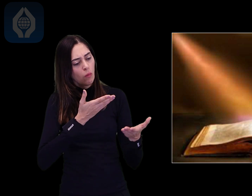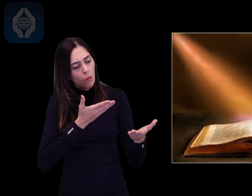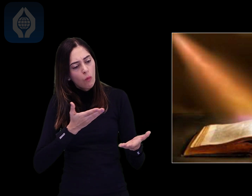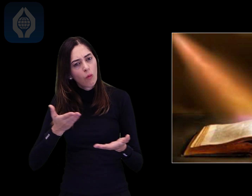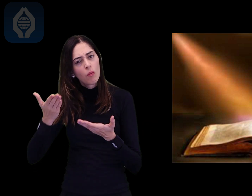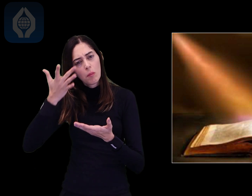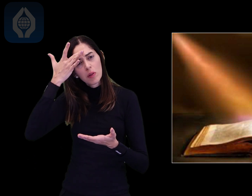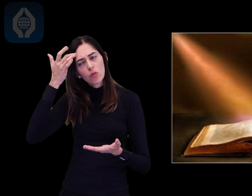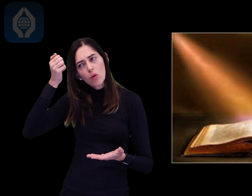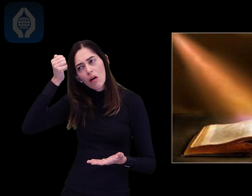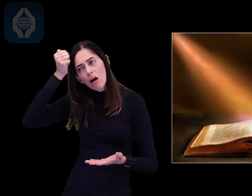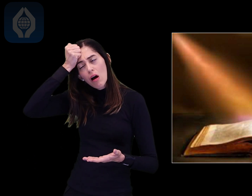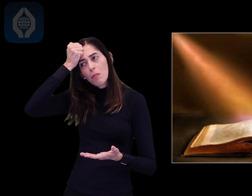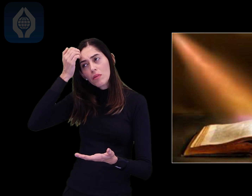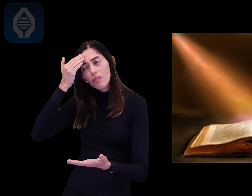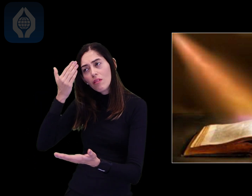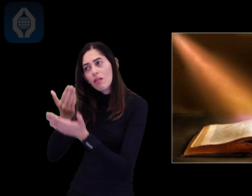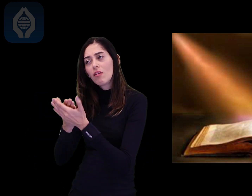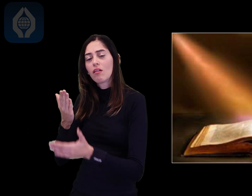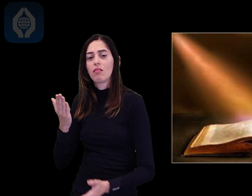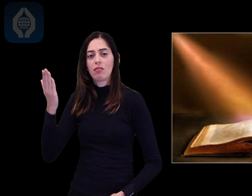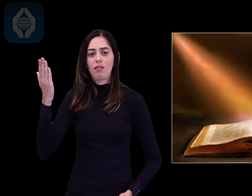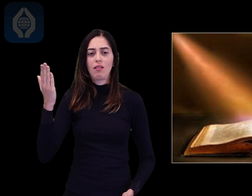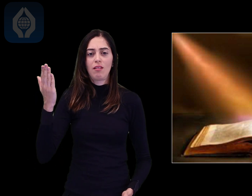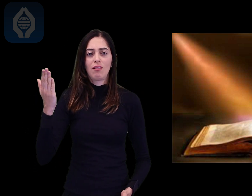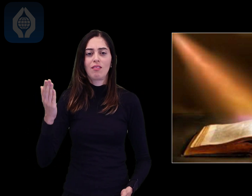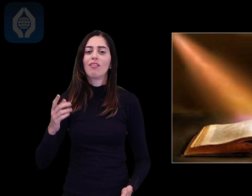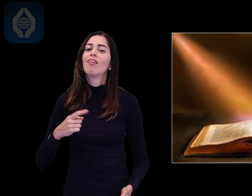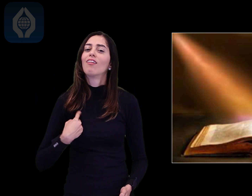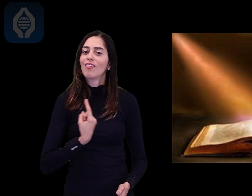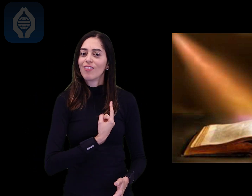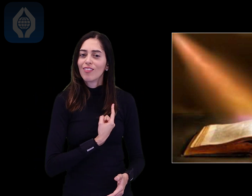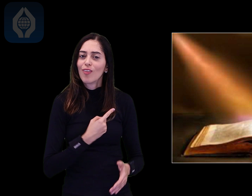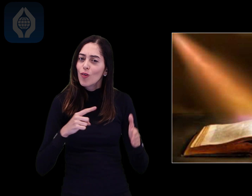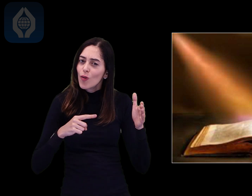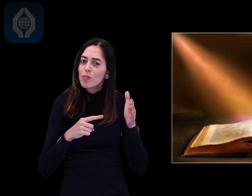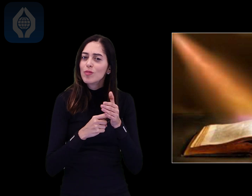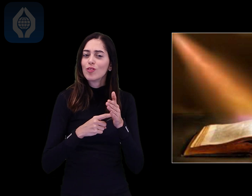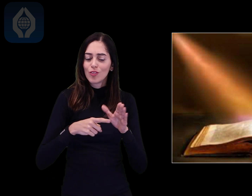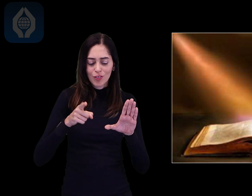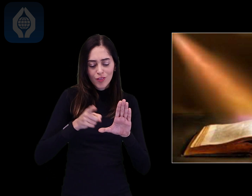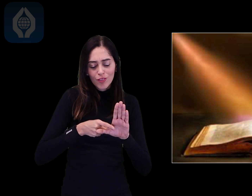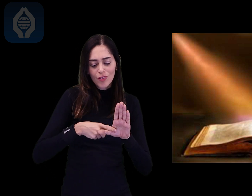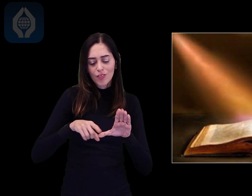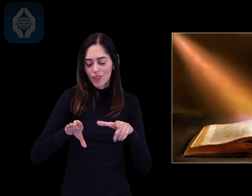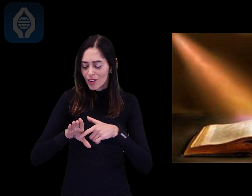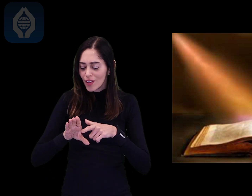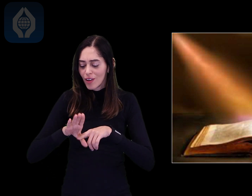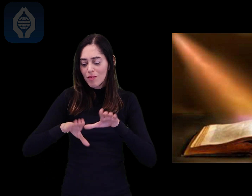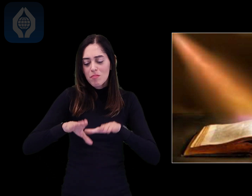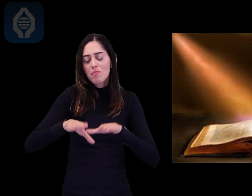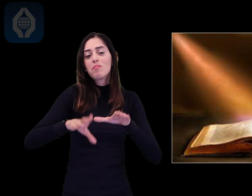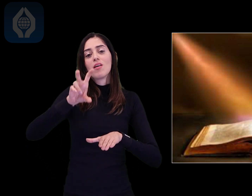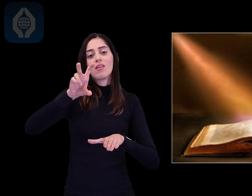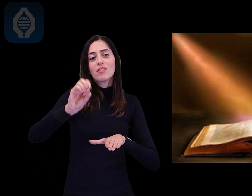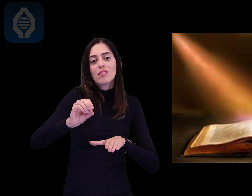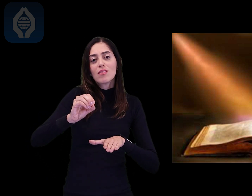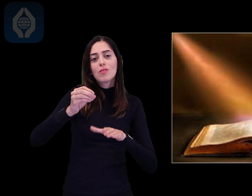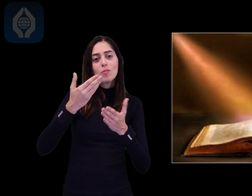a crerem nele. Essa é a nossa proposta nessa jornada de 50 passos ou 50 lições. O convido